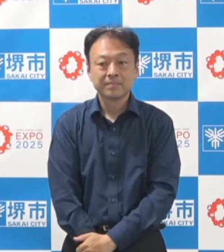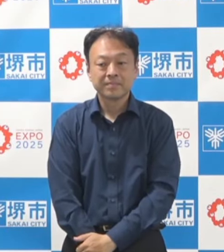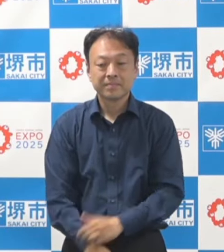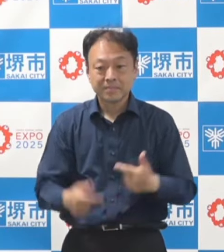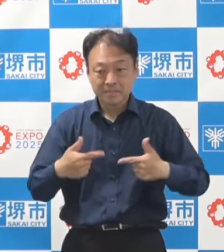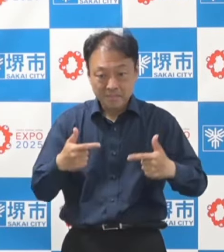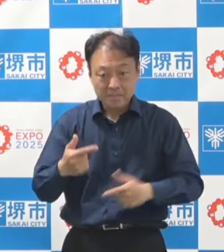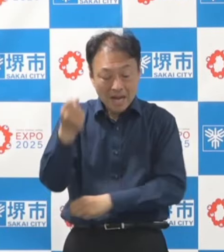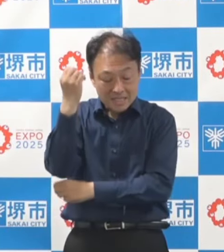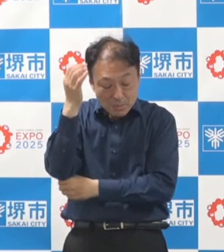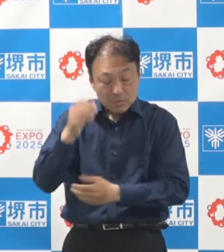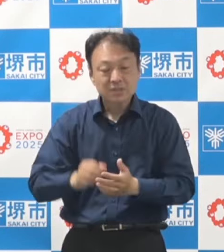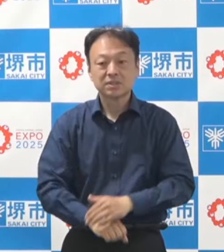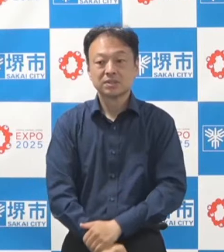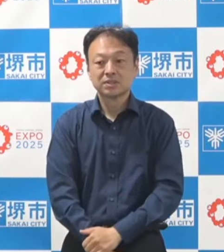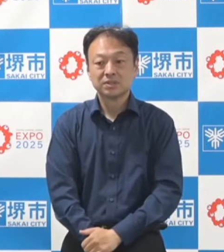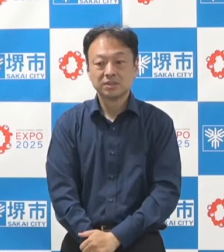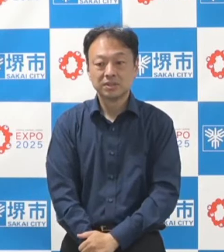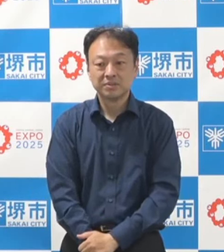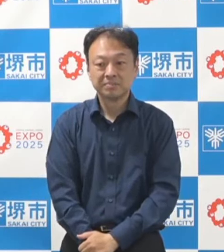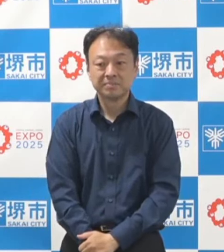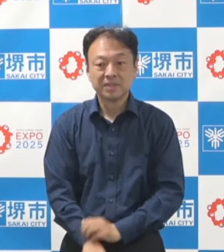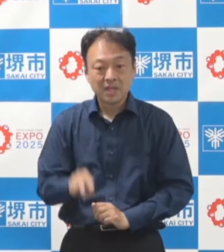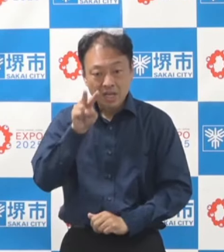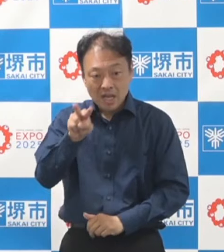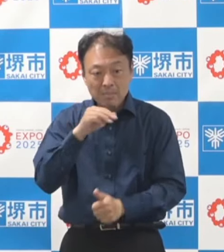毎日新聞の原です。同じくこの、